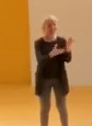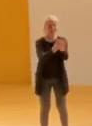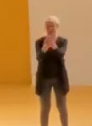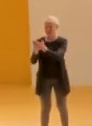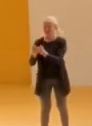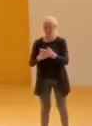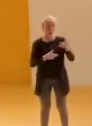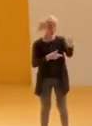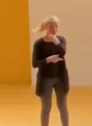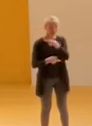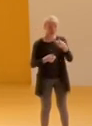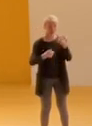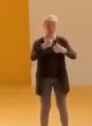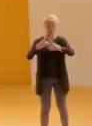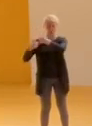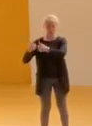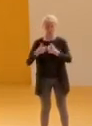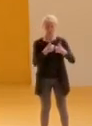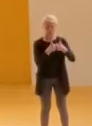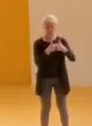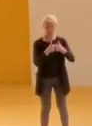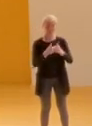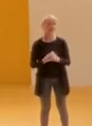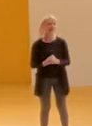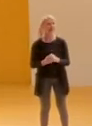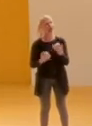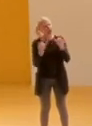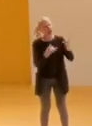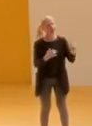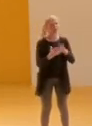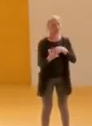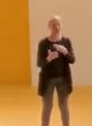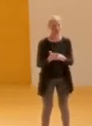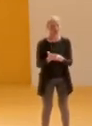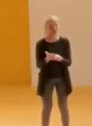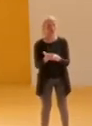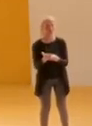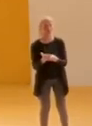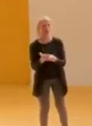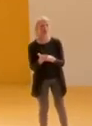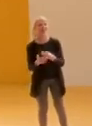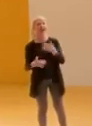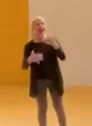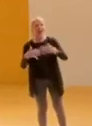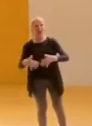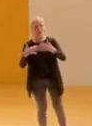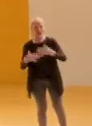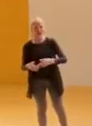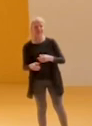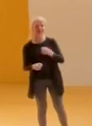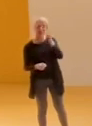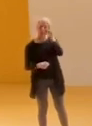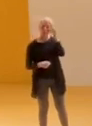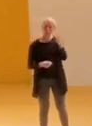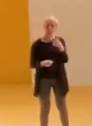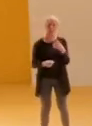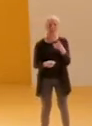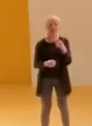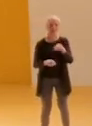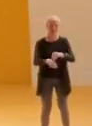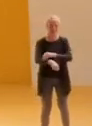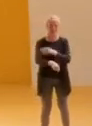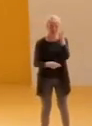rozmaitego rodzaju produkty weźmy sobie inny przykład jak kalkulacja staje się racjonalną metodą myślenia tak jak opisywał to Weber